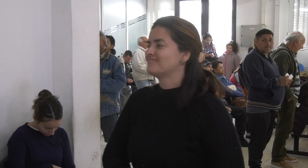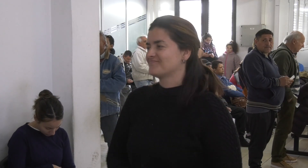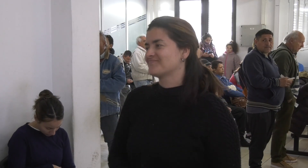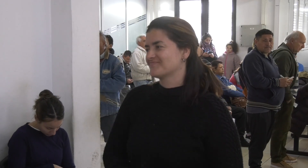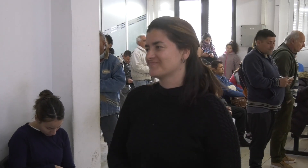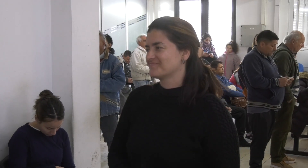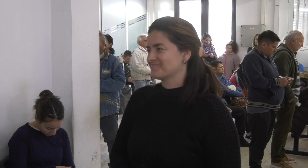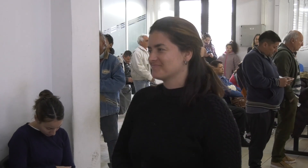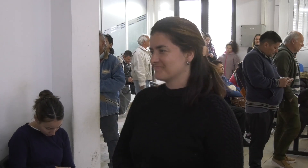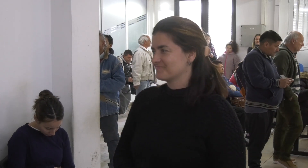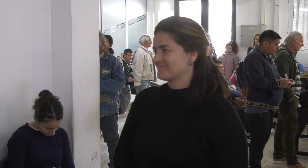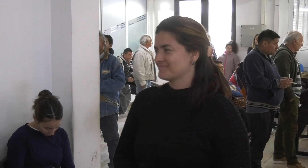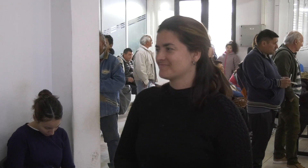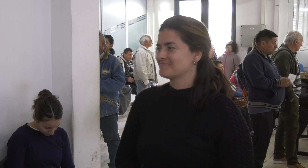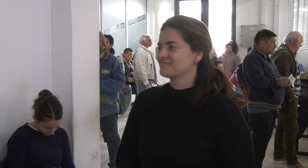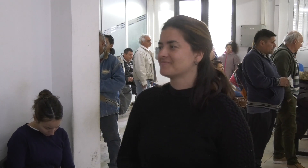a realizar el trámite y estamos esperando más.